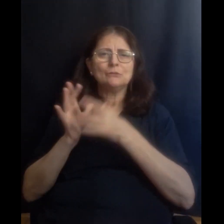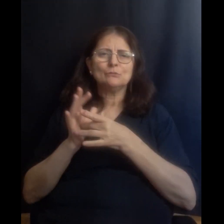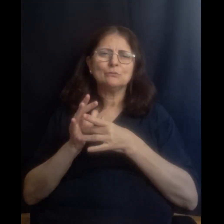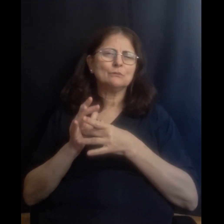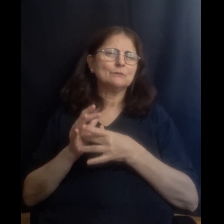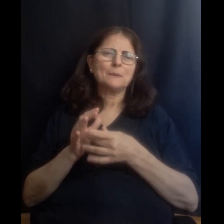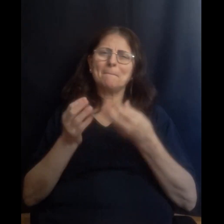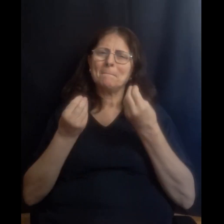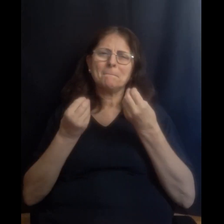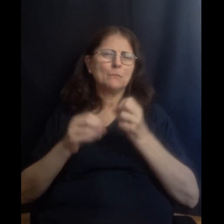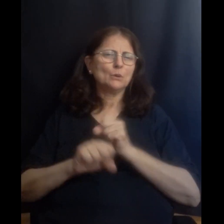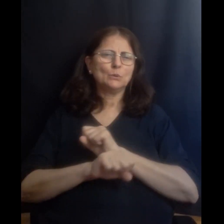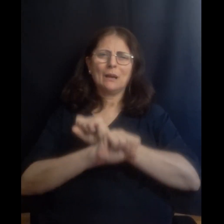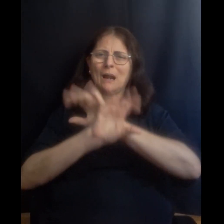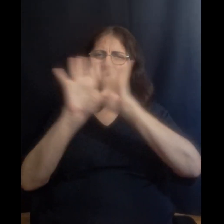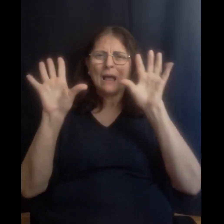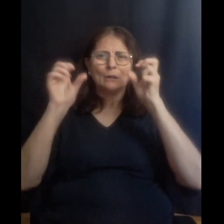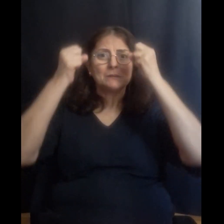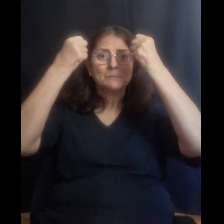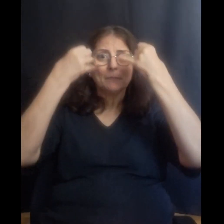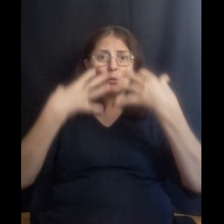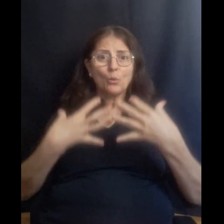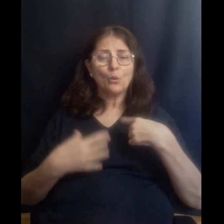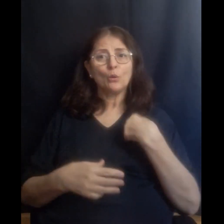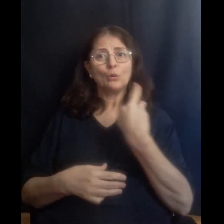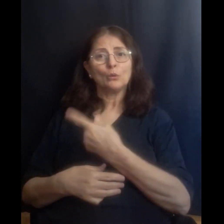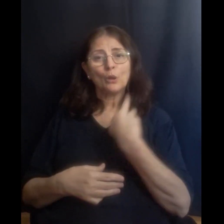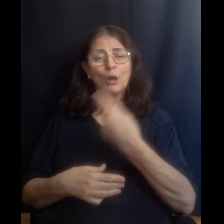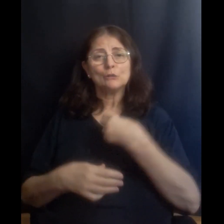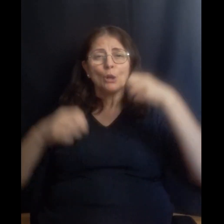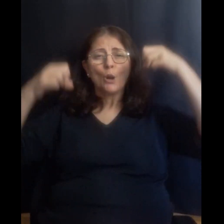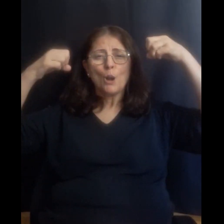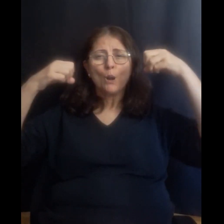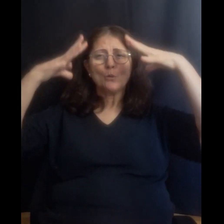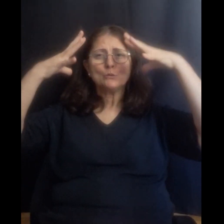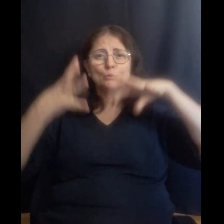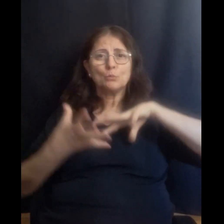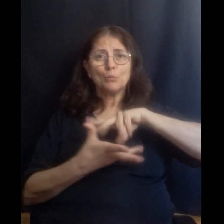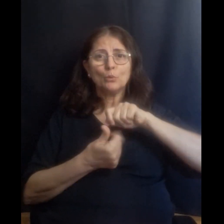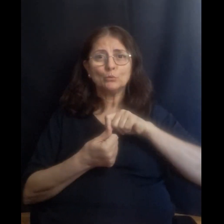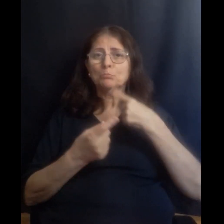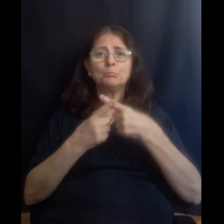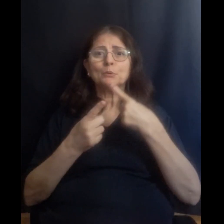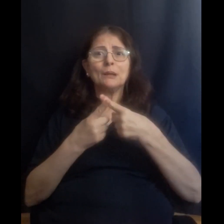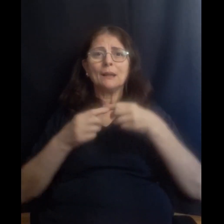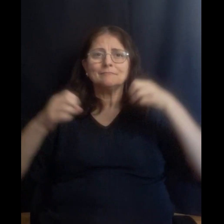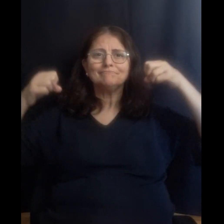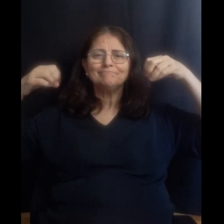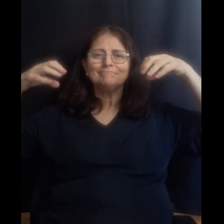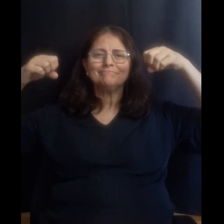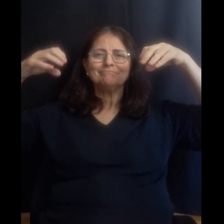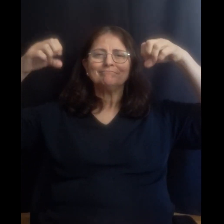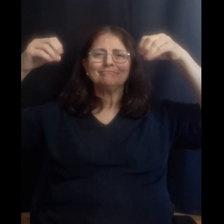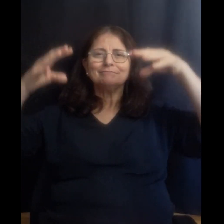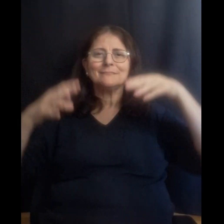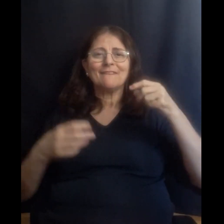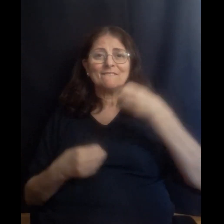foi muito claro: que sejamos a luz do mundo, iluminando todos ao nosso